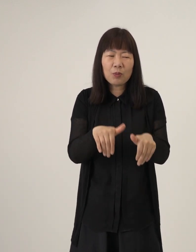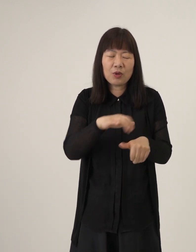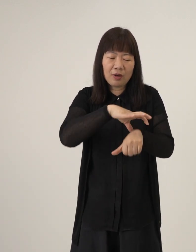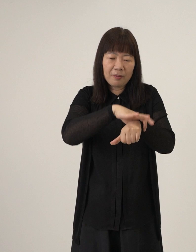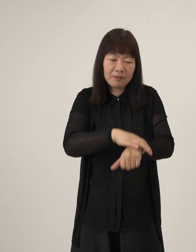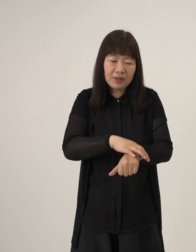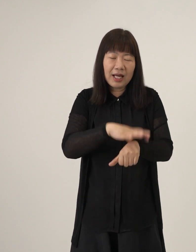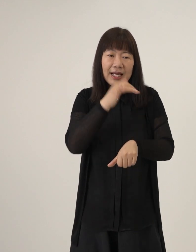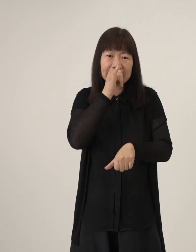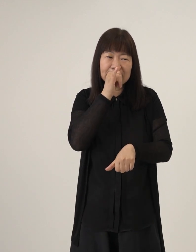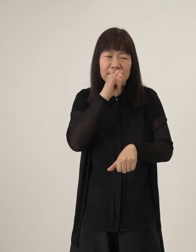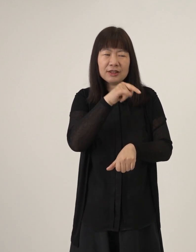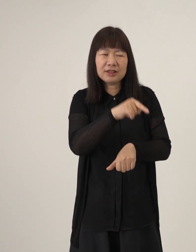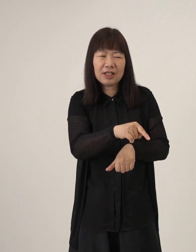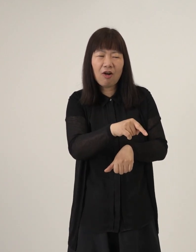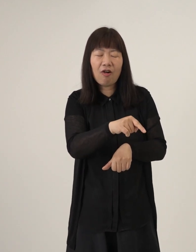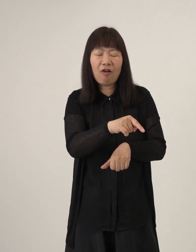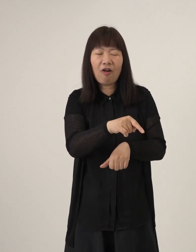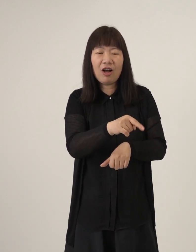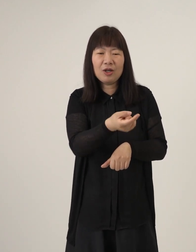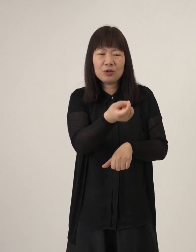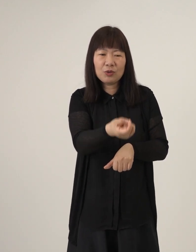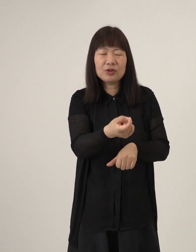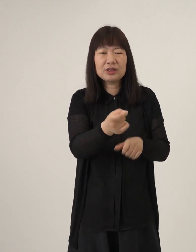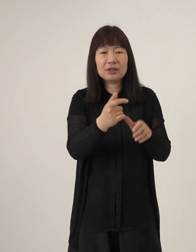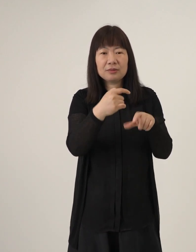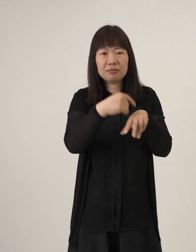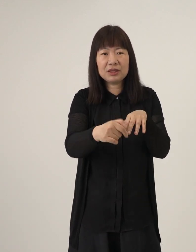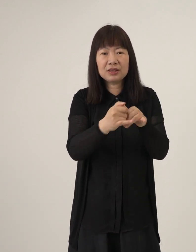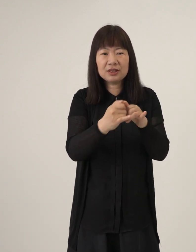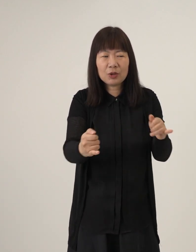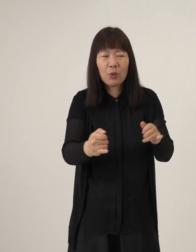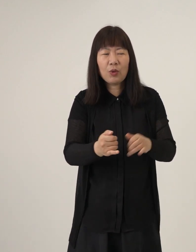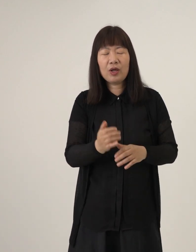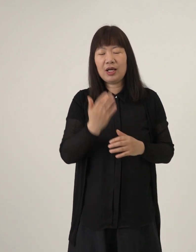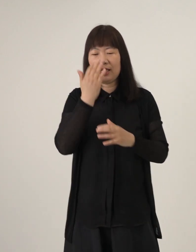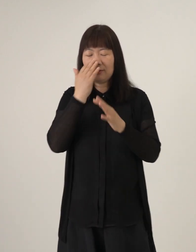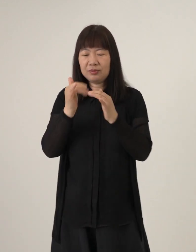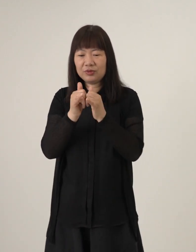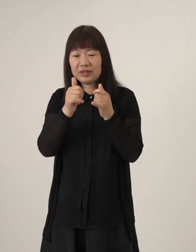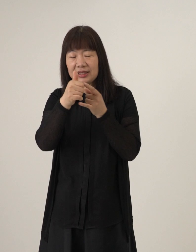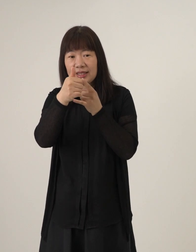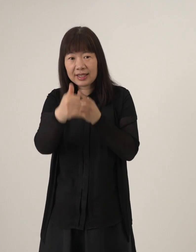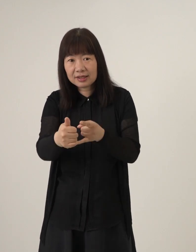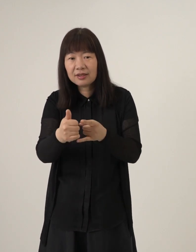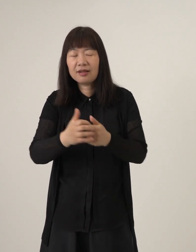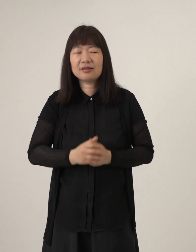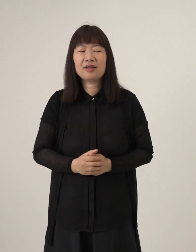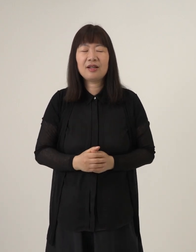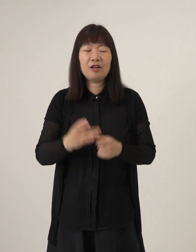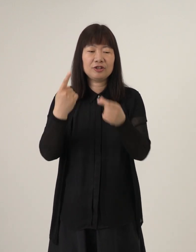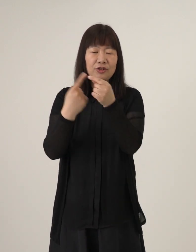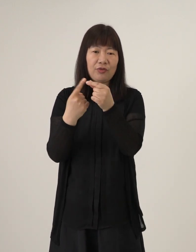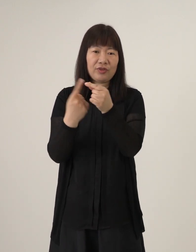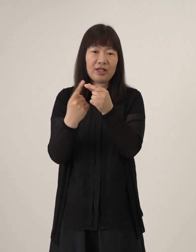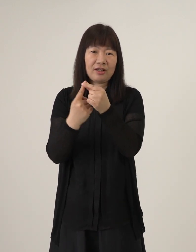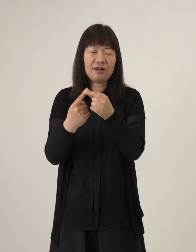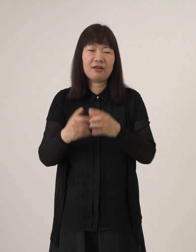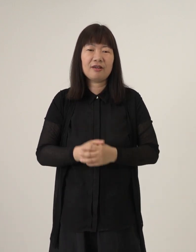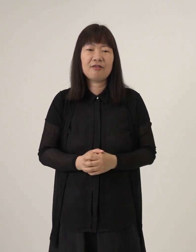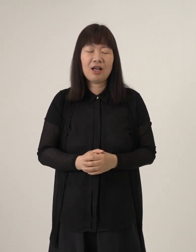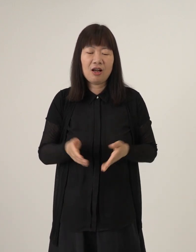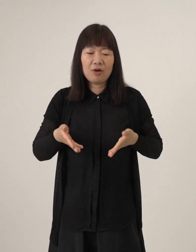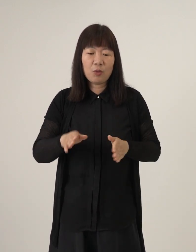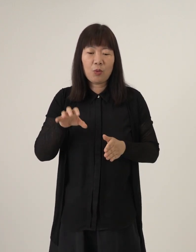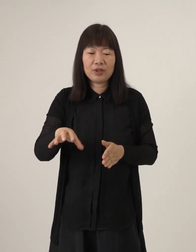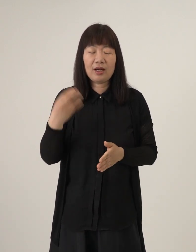붙들려 있는 저 변방의 소수민족인 이 히브리인들에게 첫째는